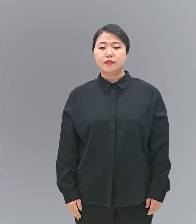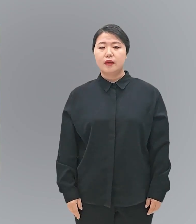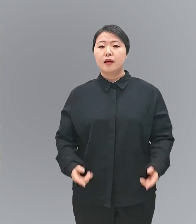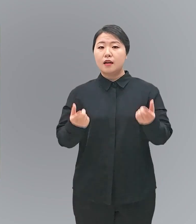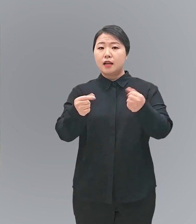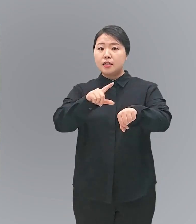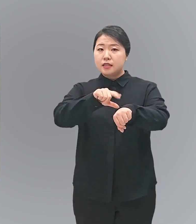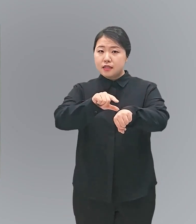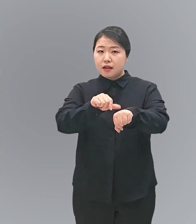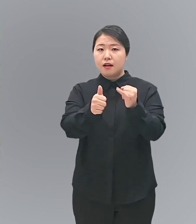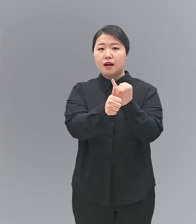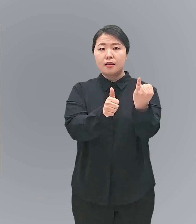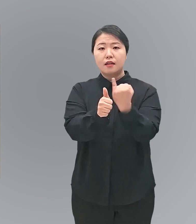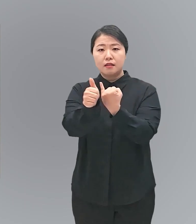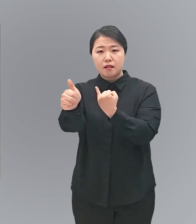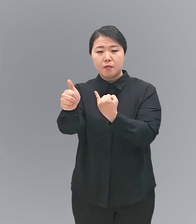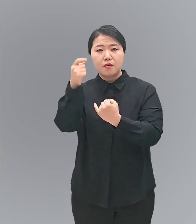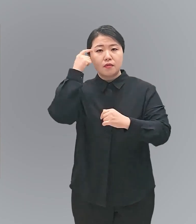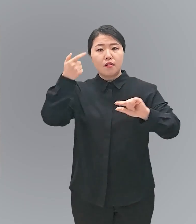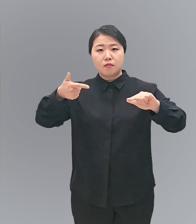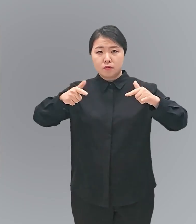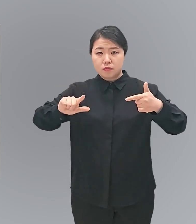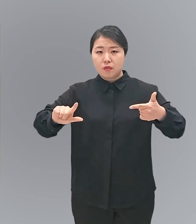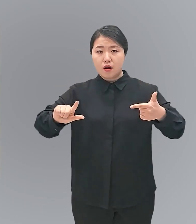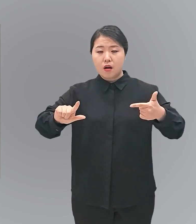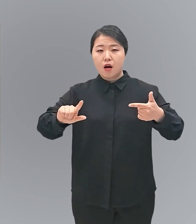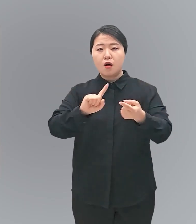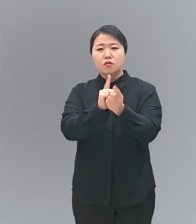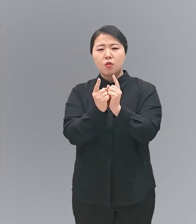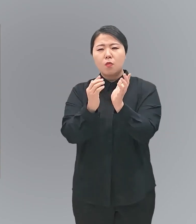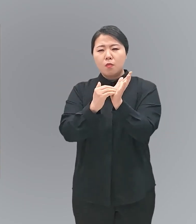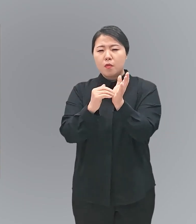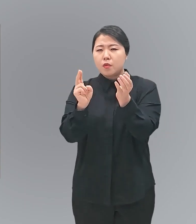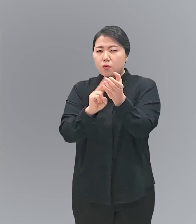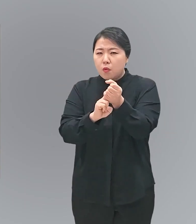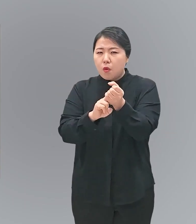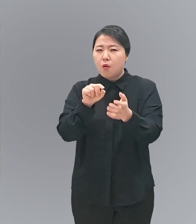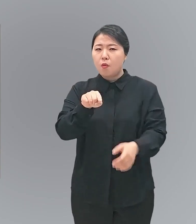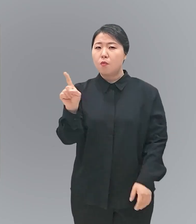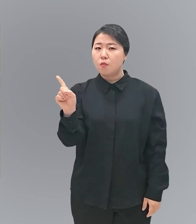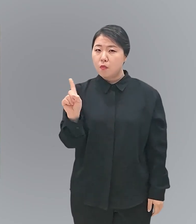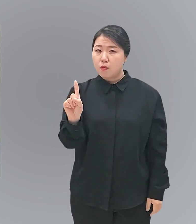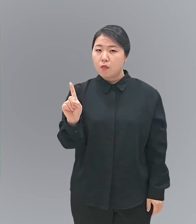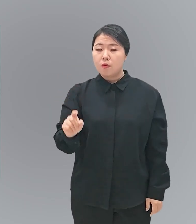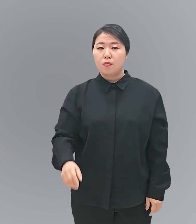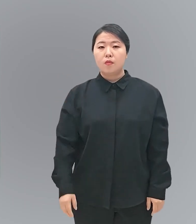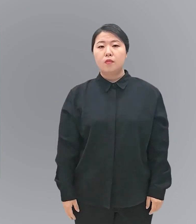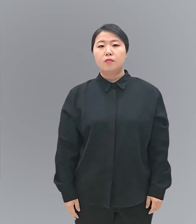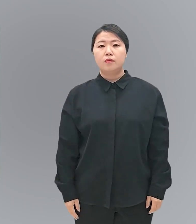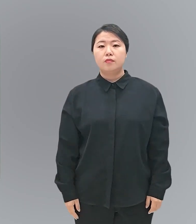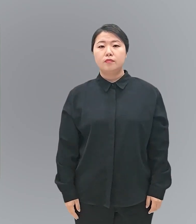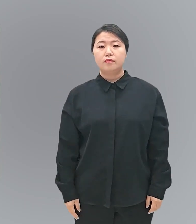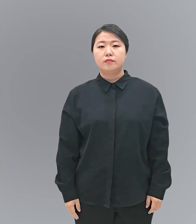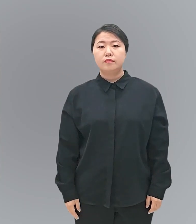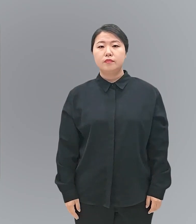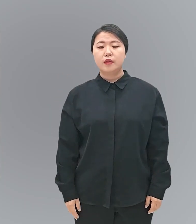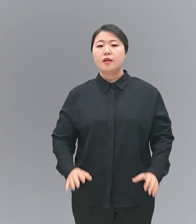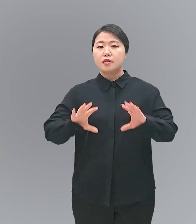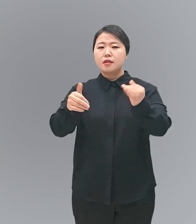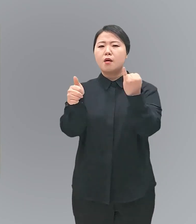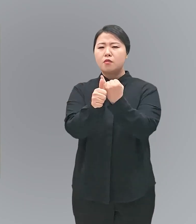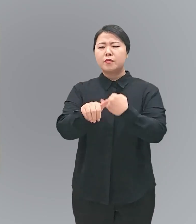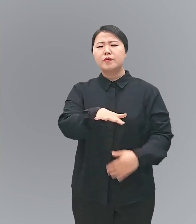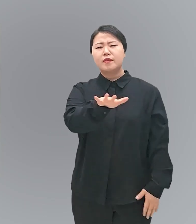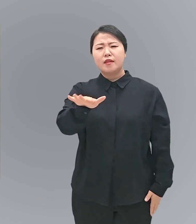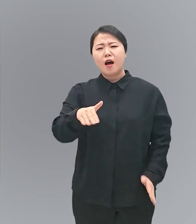같은 시각 다른 생각을 하는 아내와 남편. 그들은 대체 어떤 비밀을 숨기고 있는 걸까? 세상에